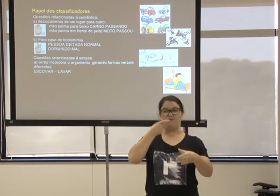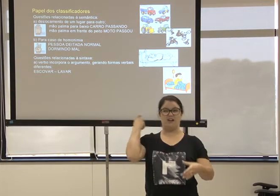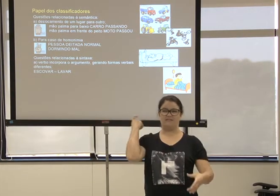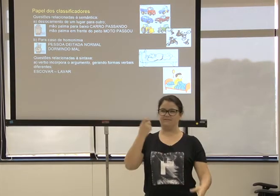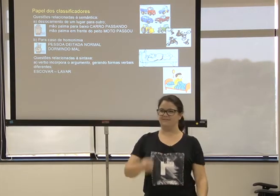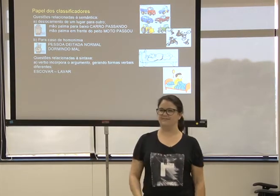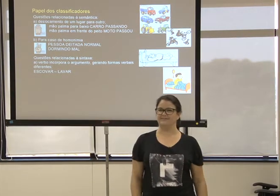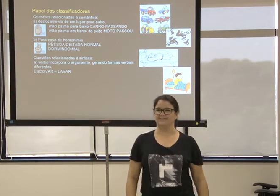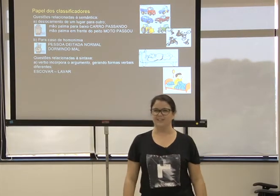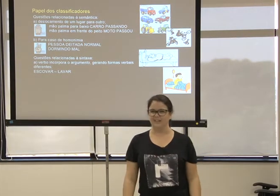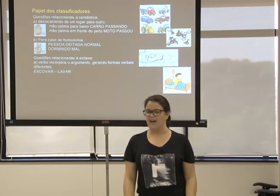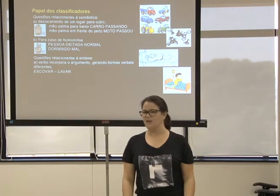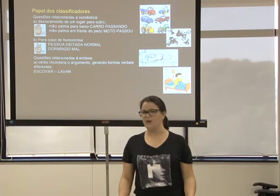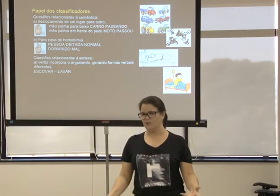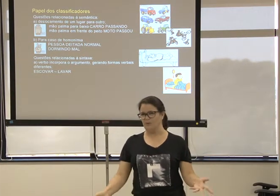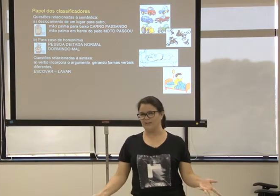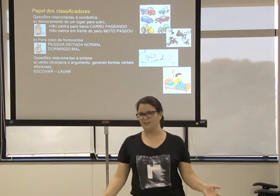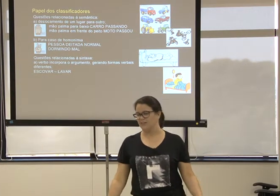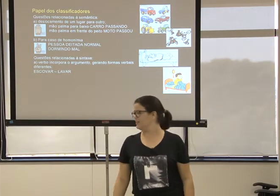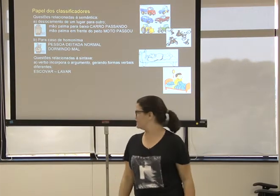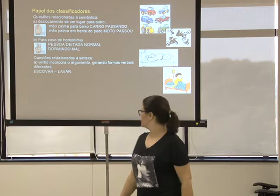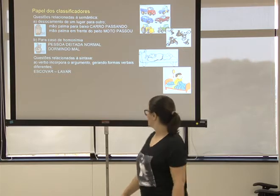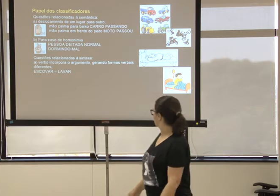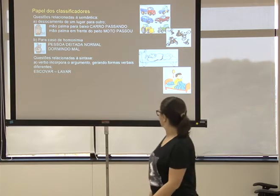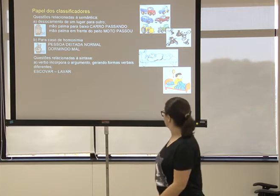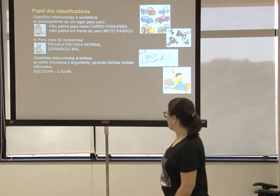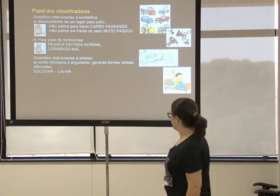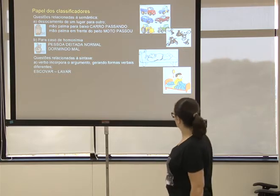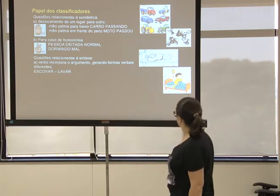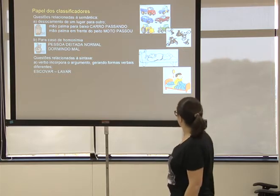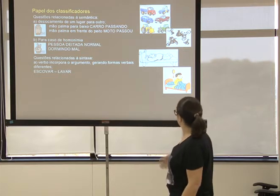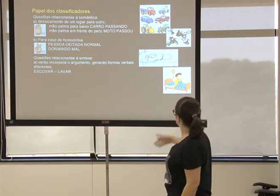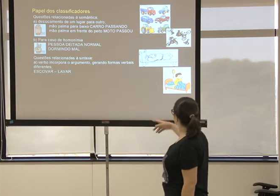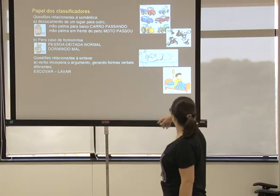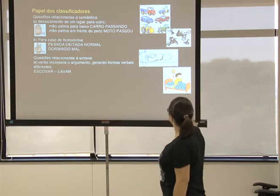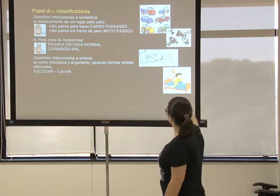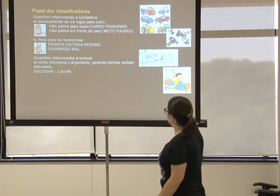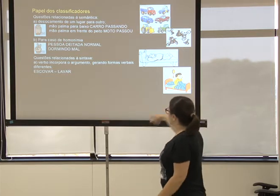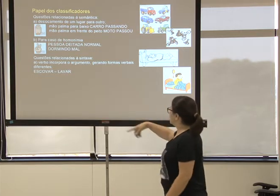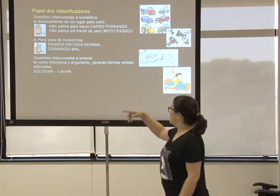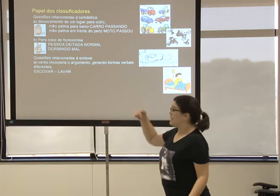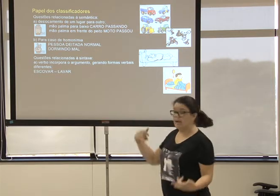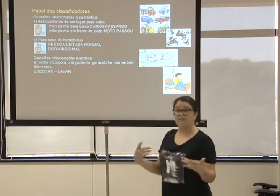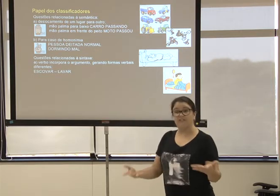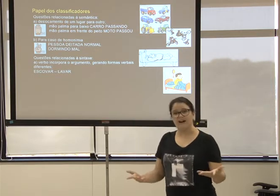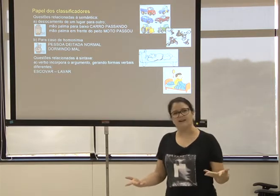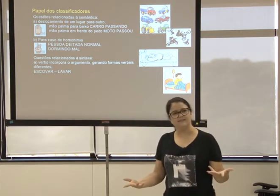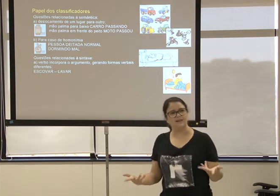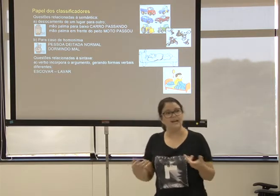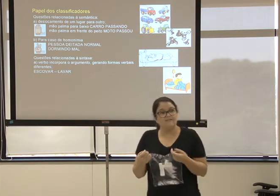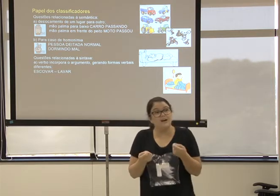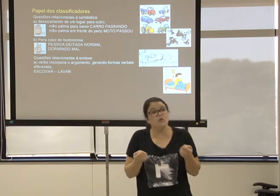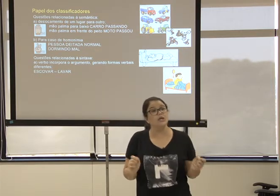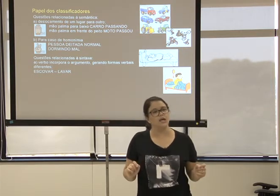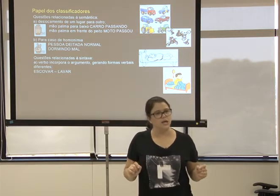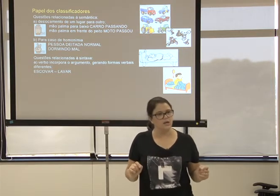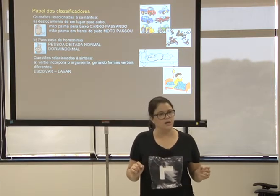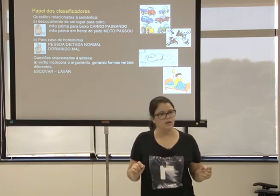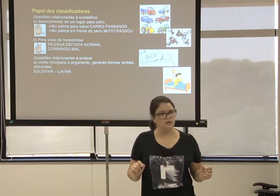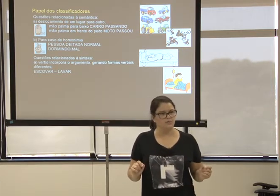Vrau! Era coelho do mato, né? Menino não sabe dessas coisas. E aí lavar. Vai lavar o quê? Vai